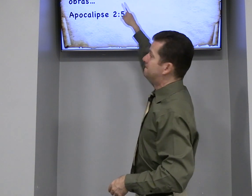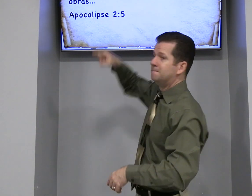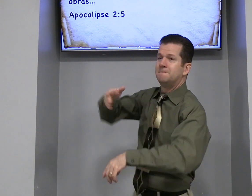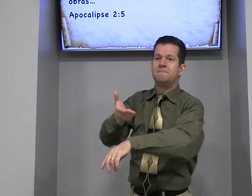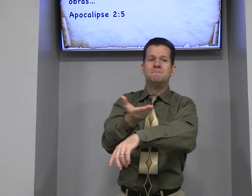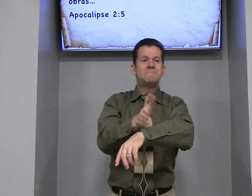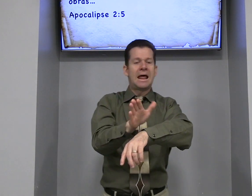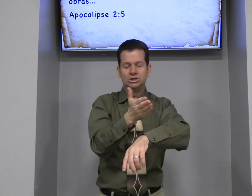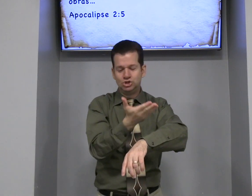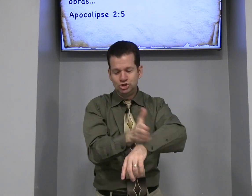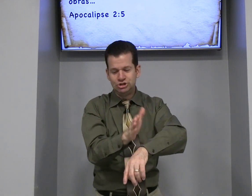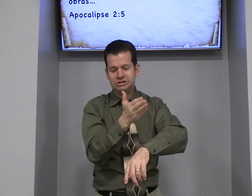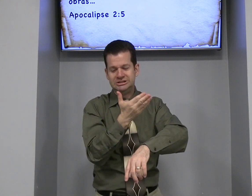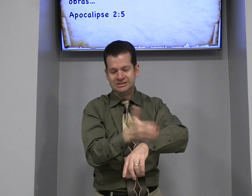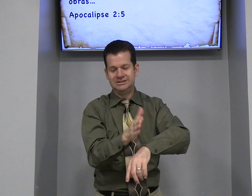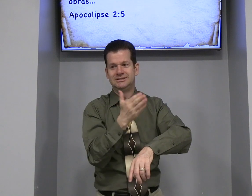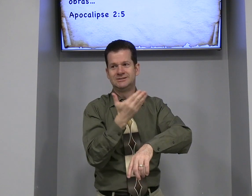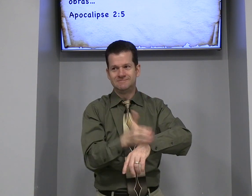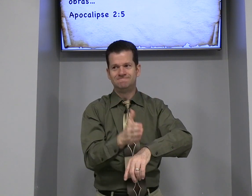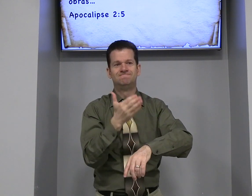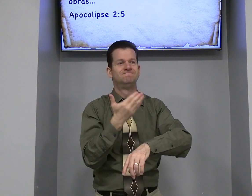E prática.